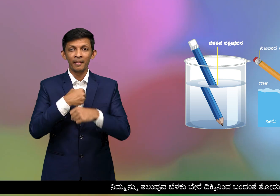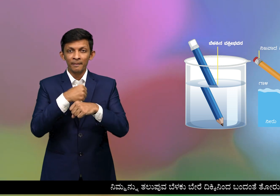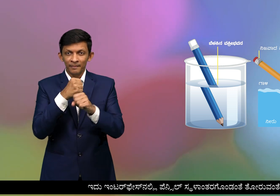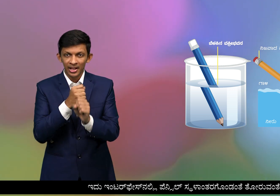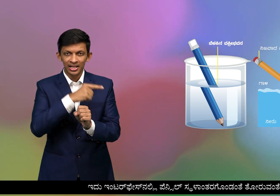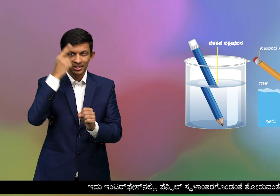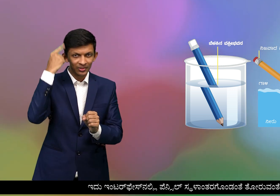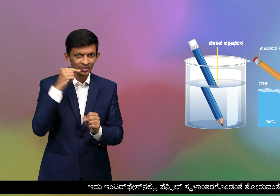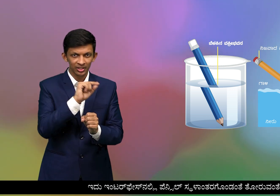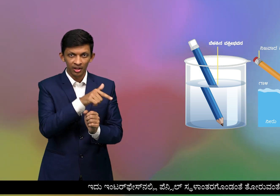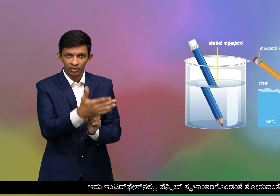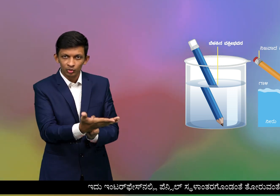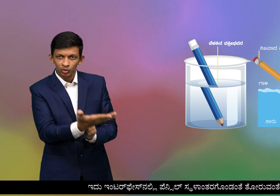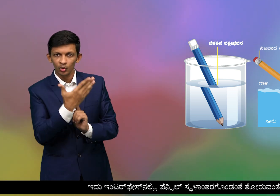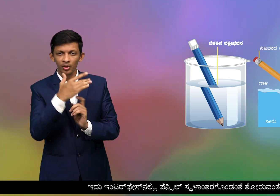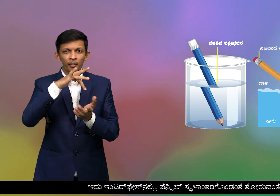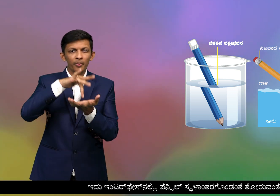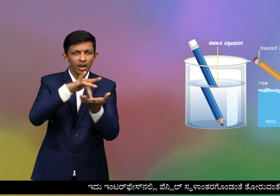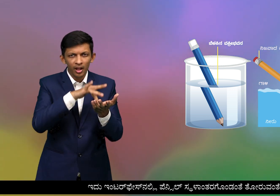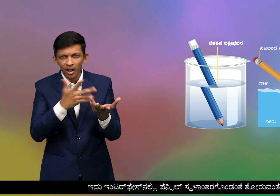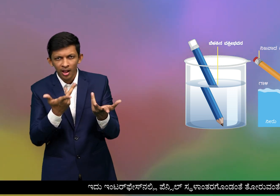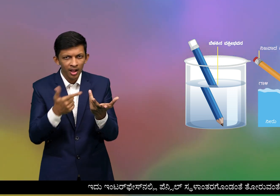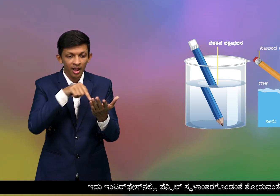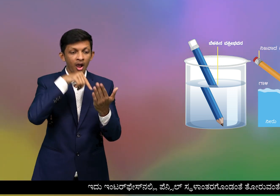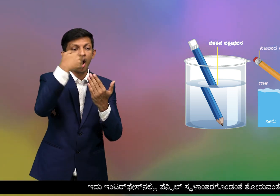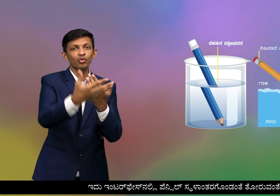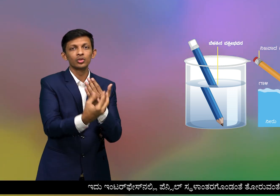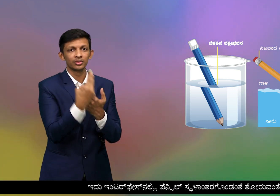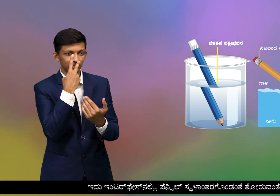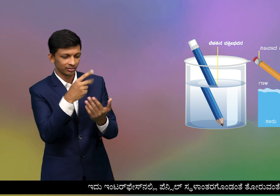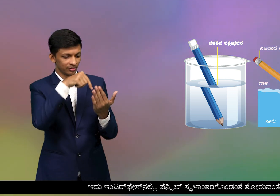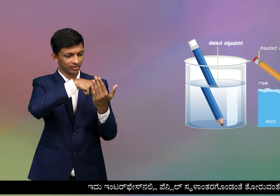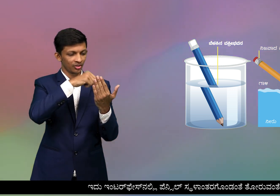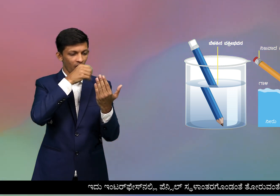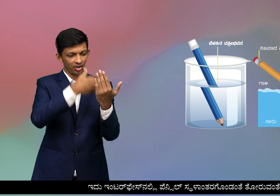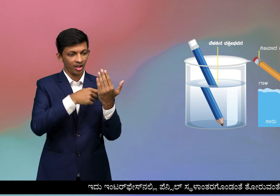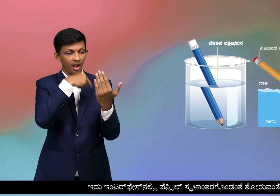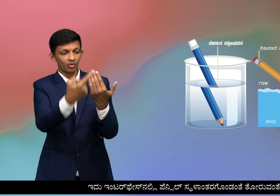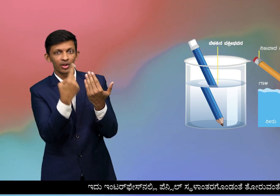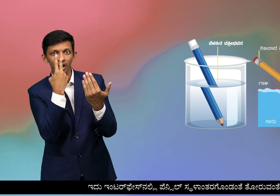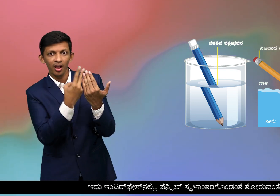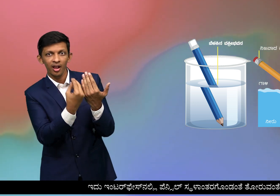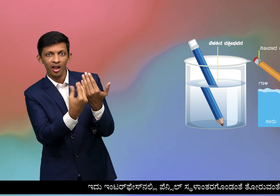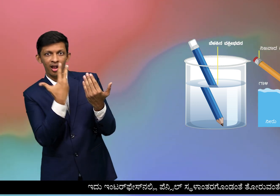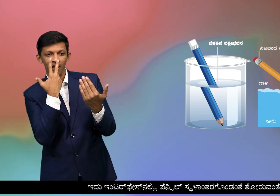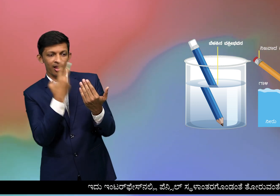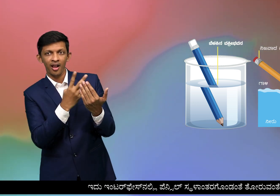ಇದು ಇಂಟರ್ಫೇಸ್ ನಲ್ಲಿ ಪೆಂಸಿಲ್ ಸ್ಥಳಾಂತರ ಗೊಂಡಂತೆ ತೋರುವಂತೆ ಮಾಡುತ್ತದೆ